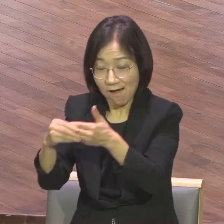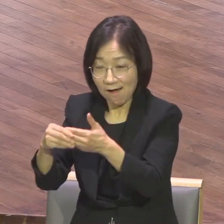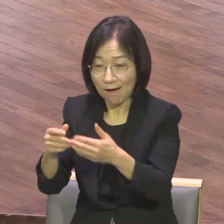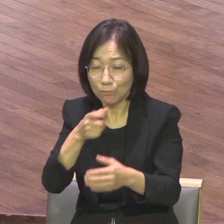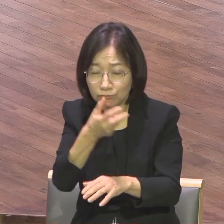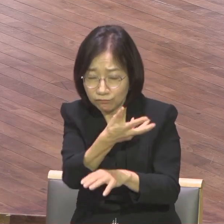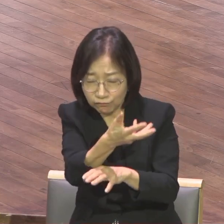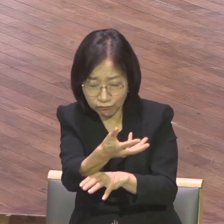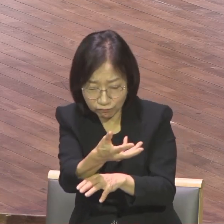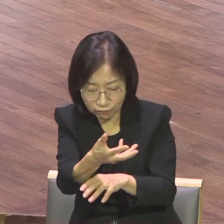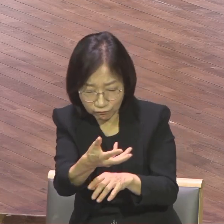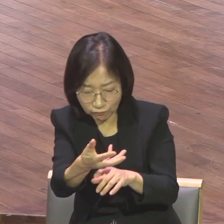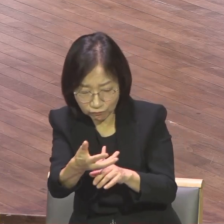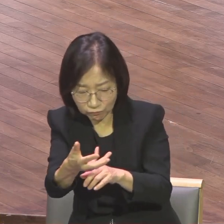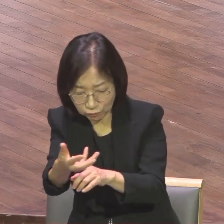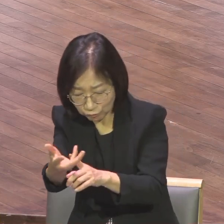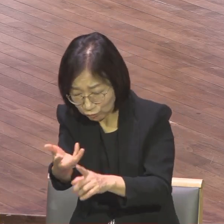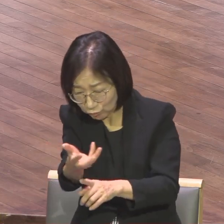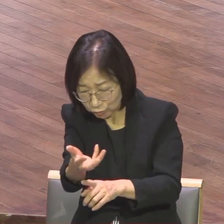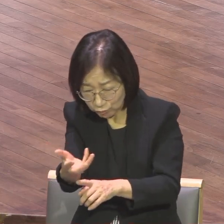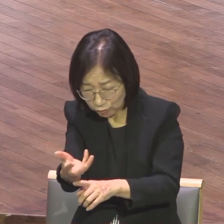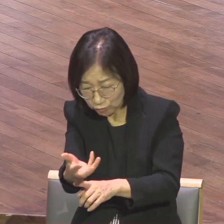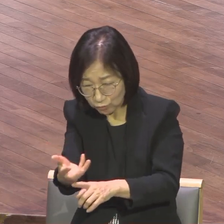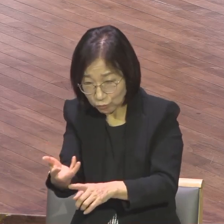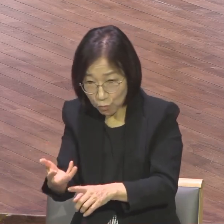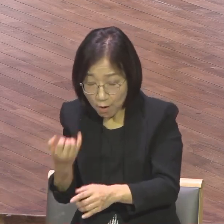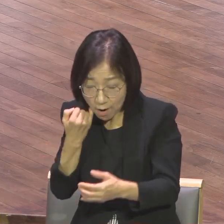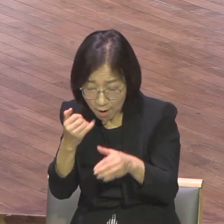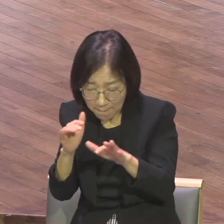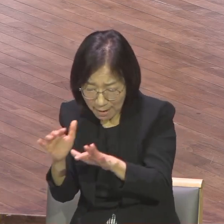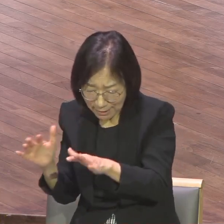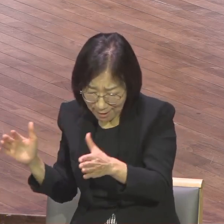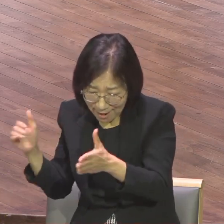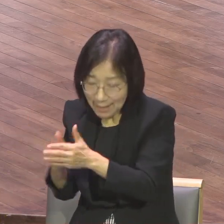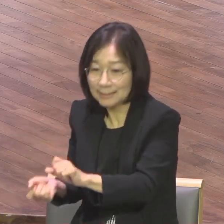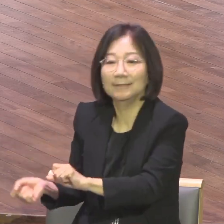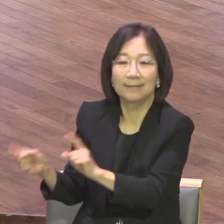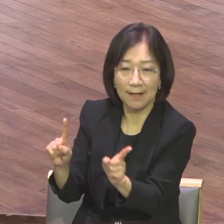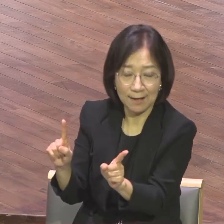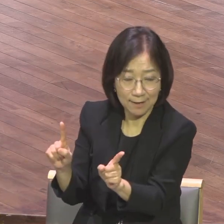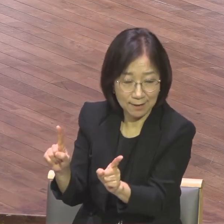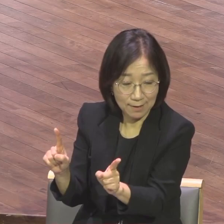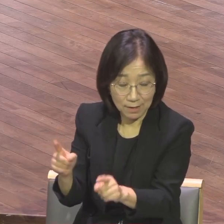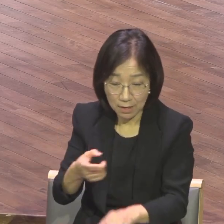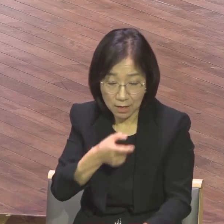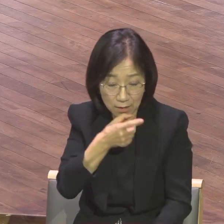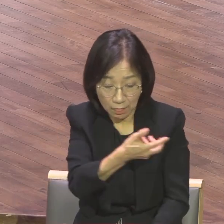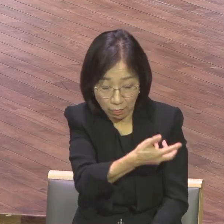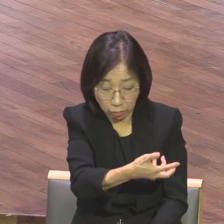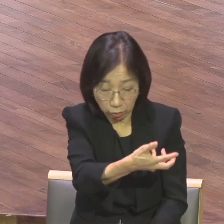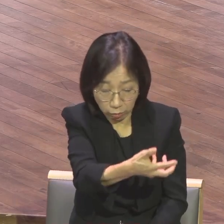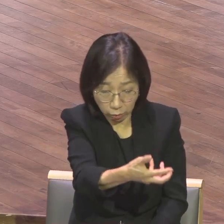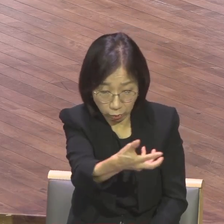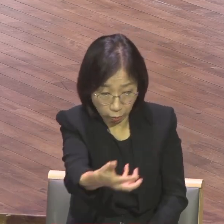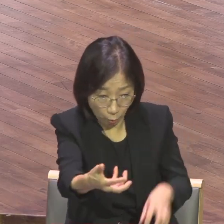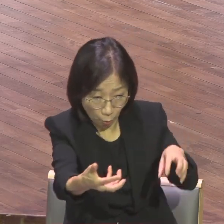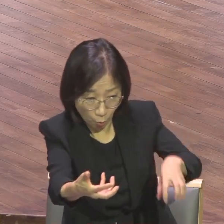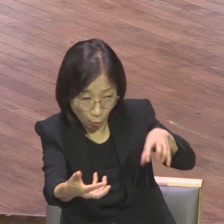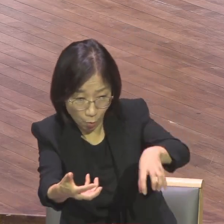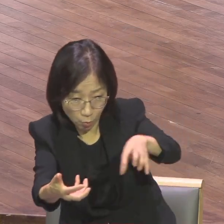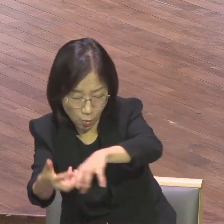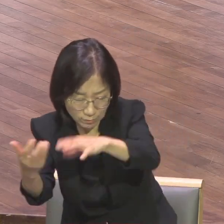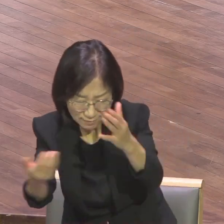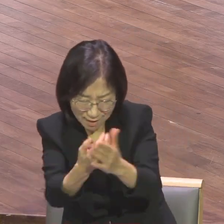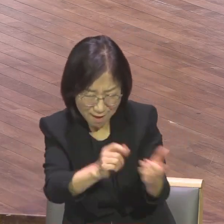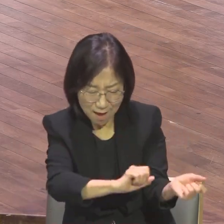이르니 이 흘러내리는 물로 그 바다의 물이 되살아나리라. 이 강물이 이르는 곳마다 번성하는 모든 생물이